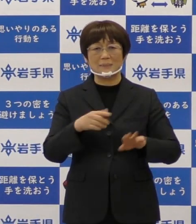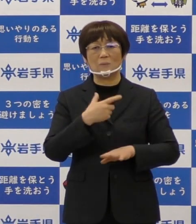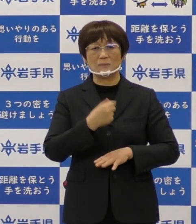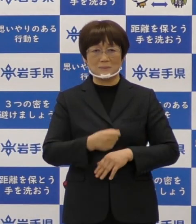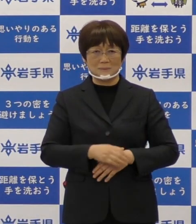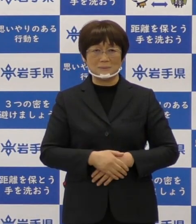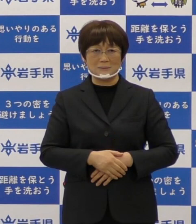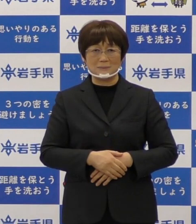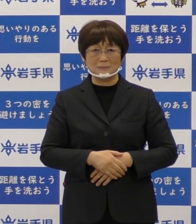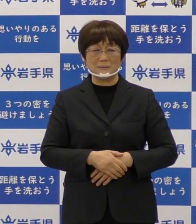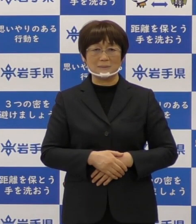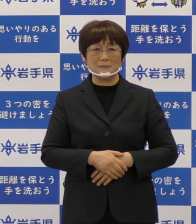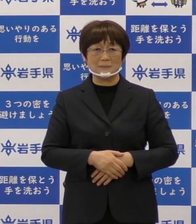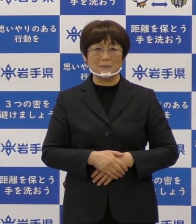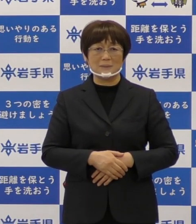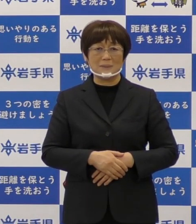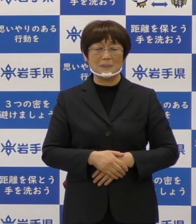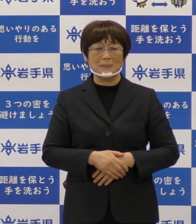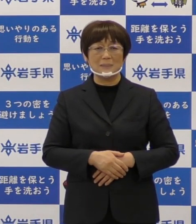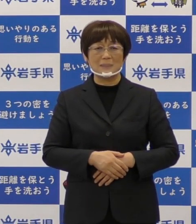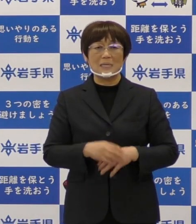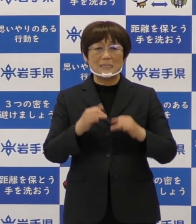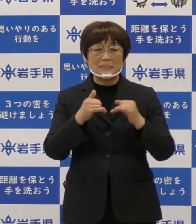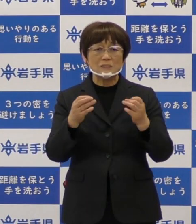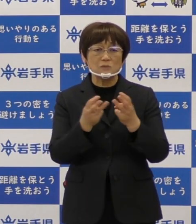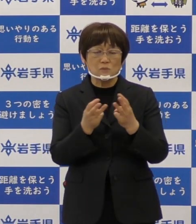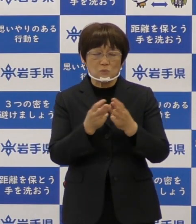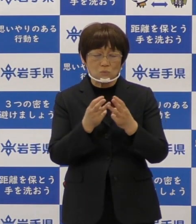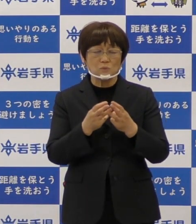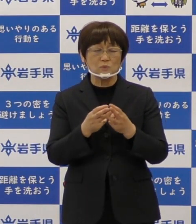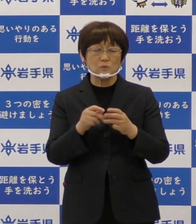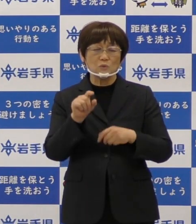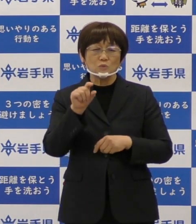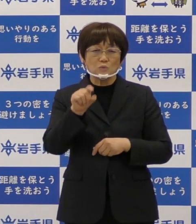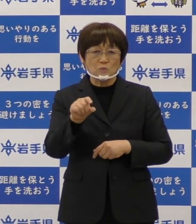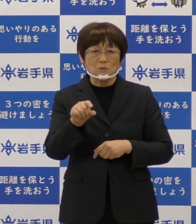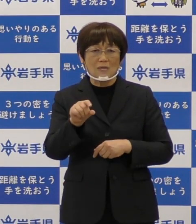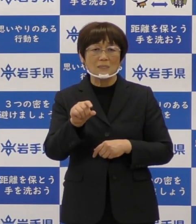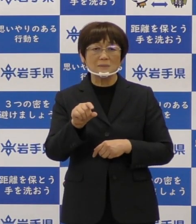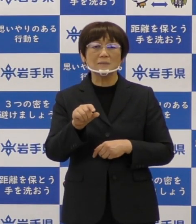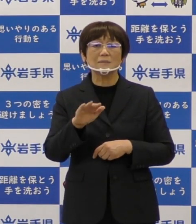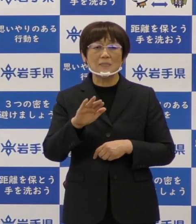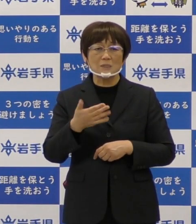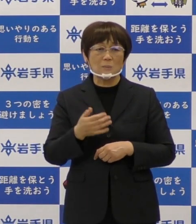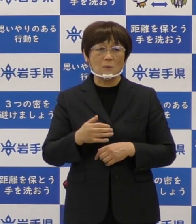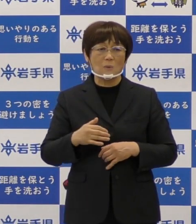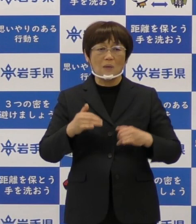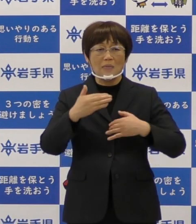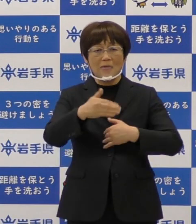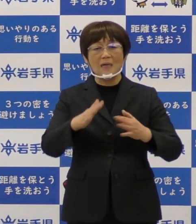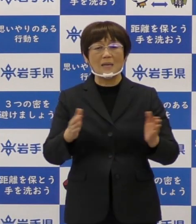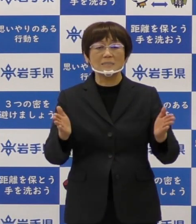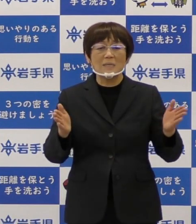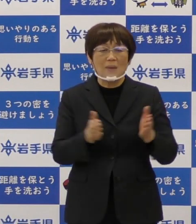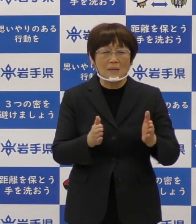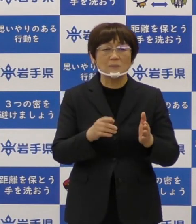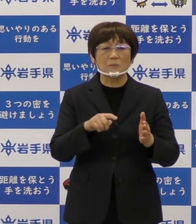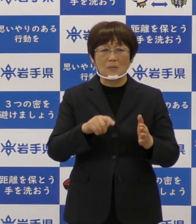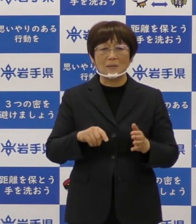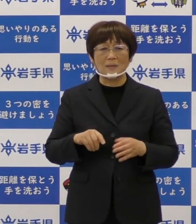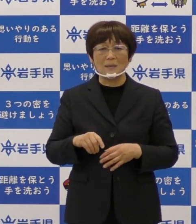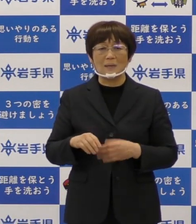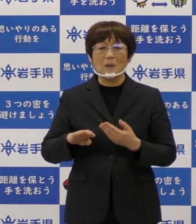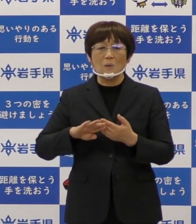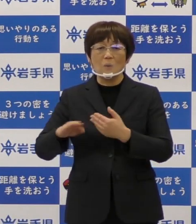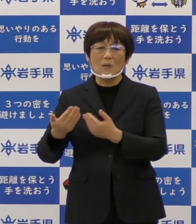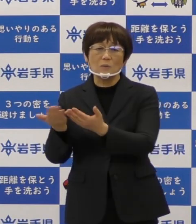ても狭小な空間や他の集団と一緒となり密集した空間で行われる飲食の場合、家